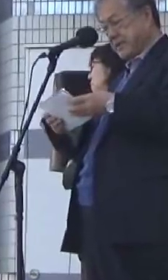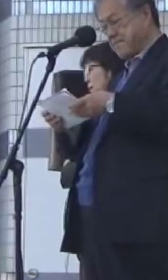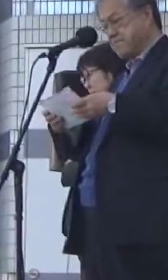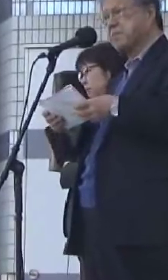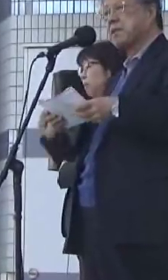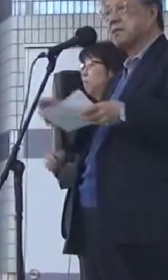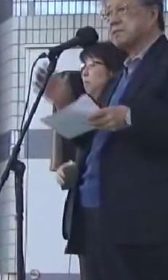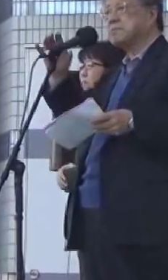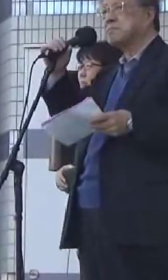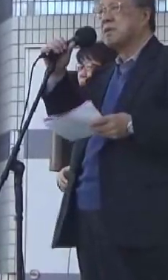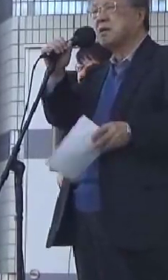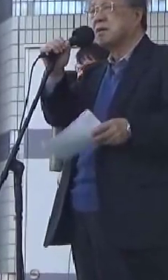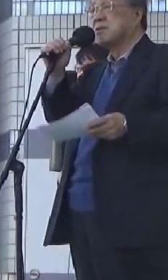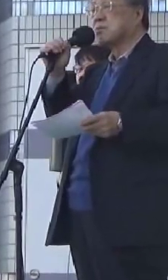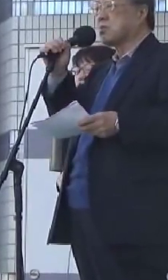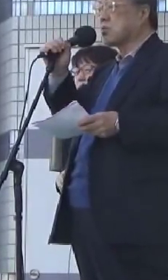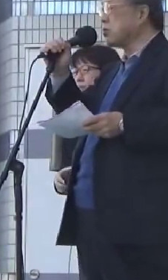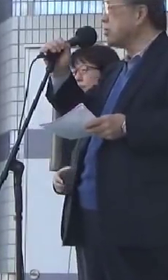いきません。